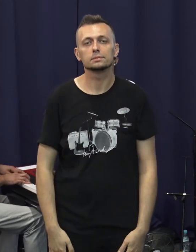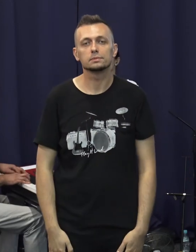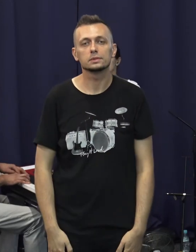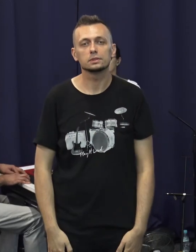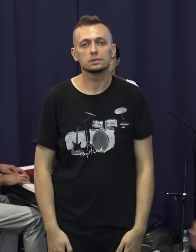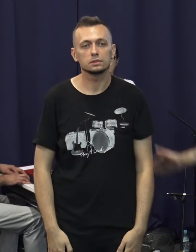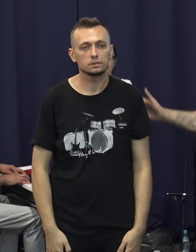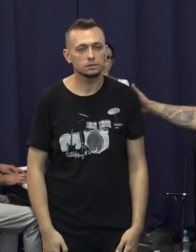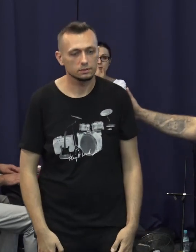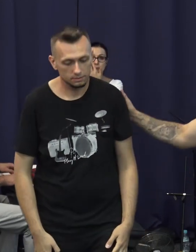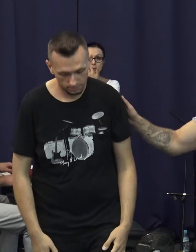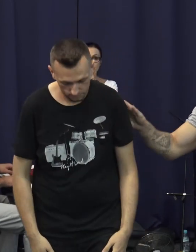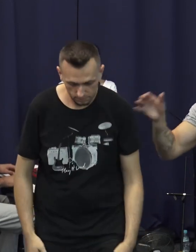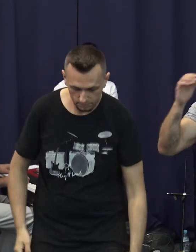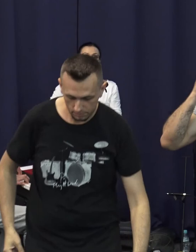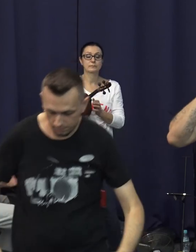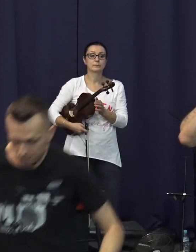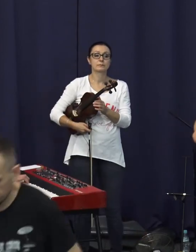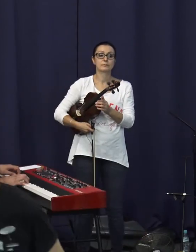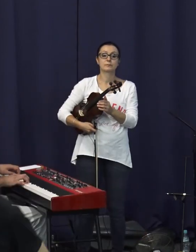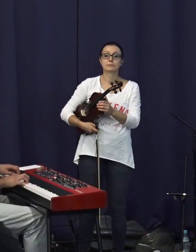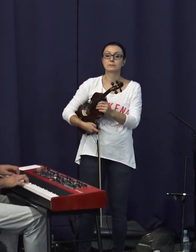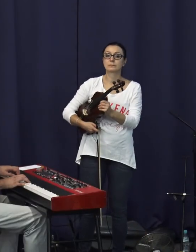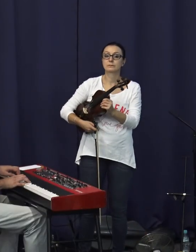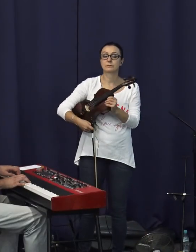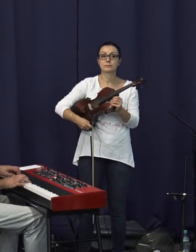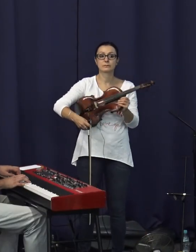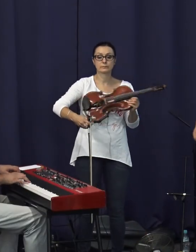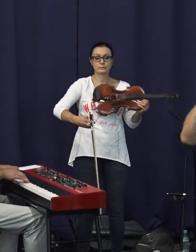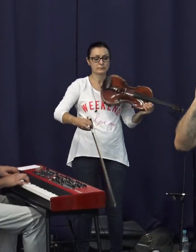Dzięki. Ojcze, wywyższamy Ciebie.